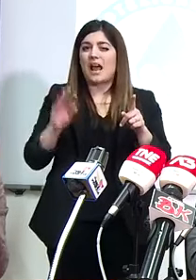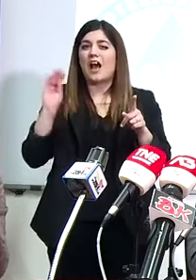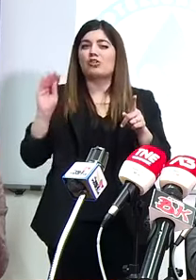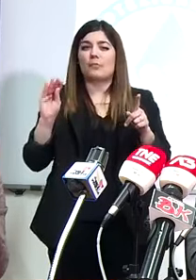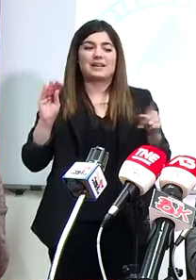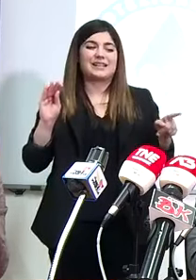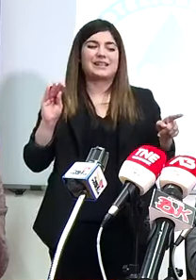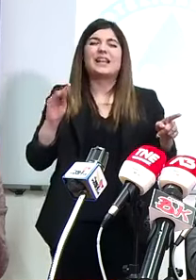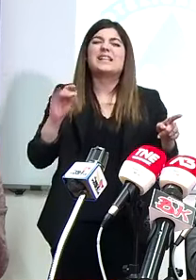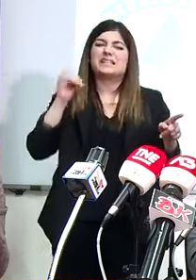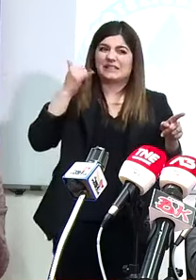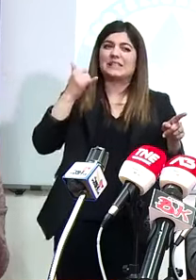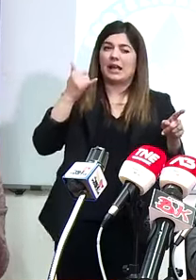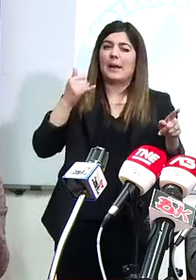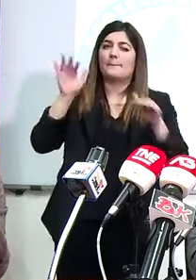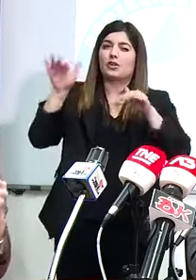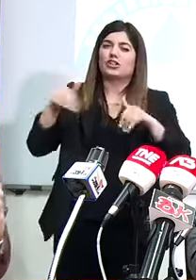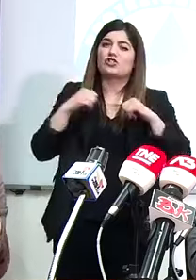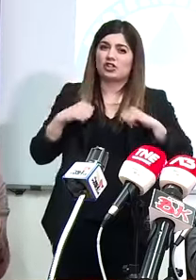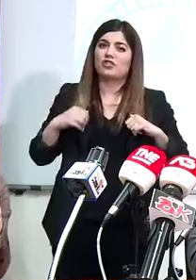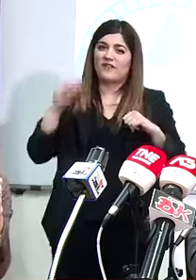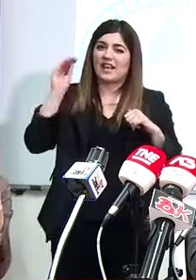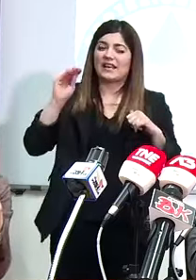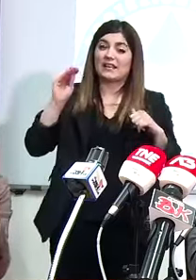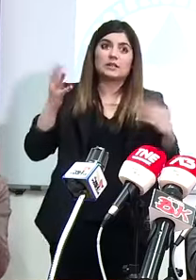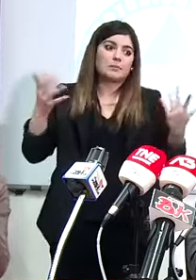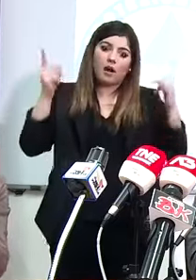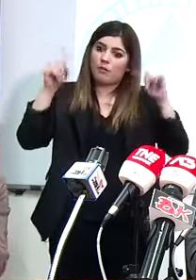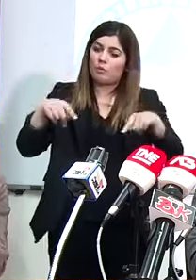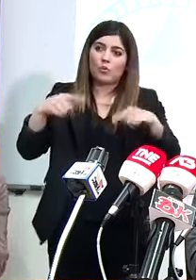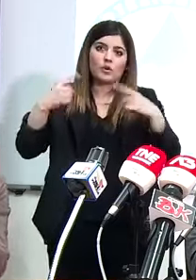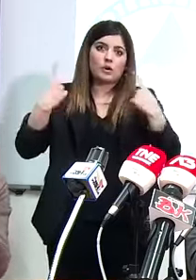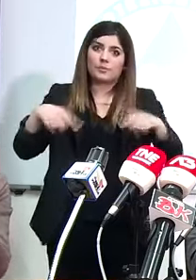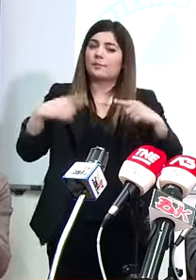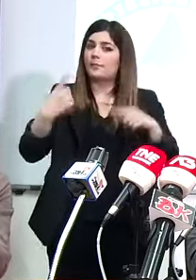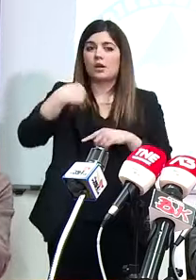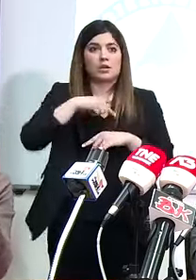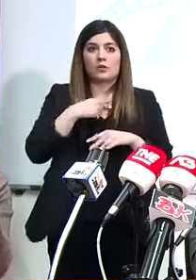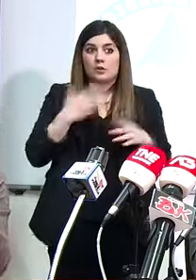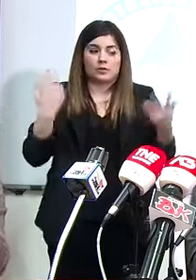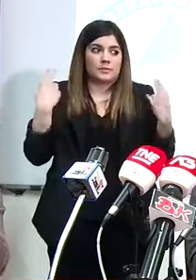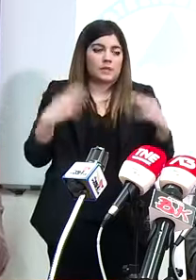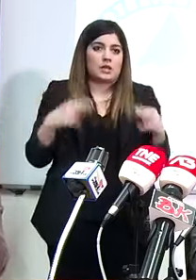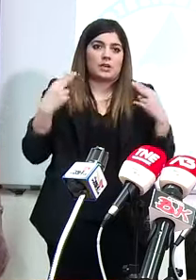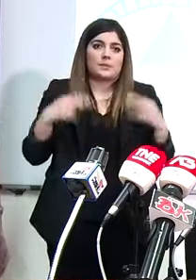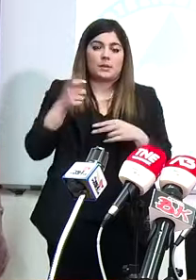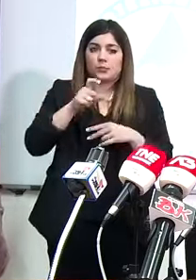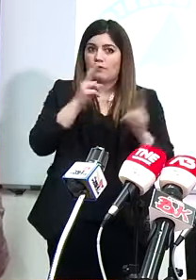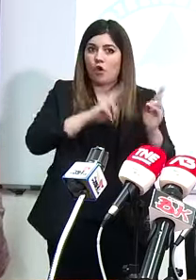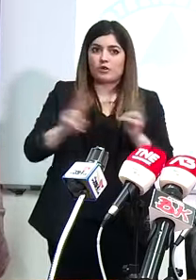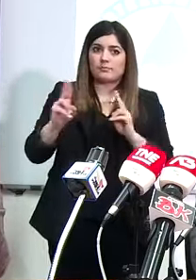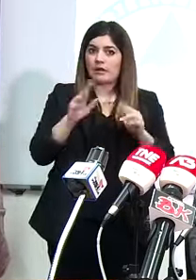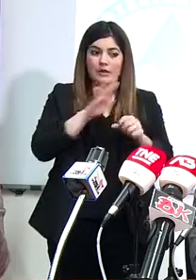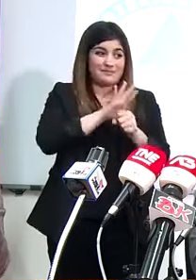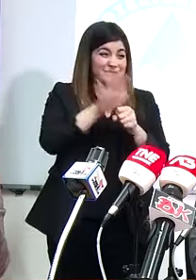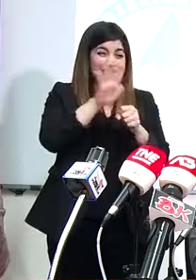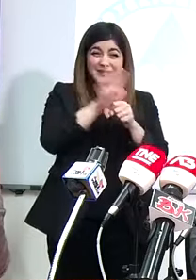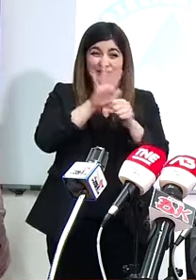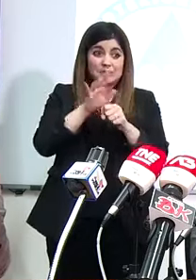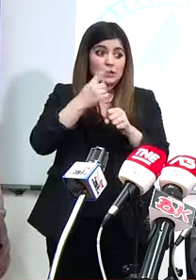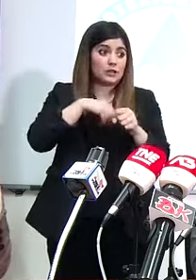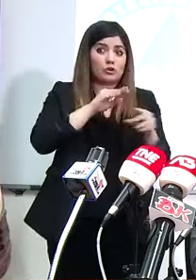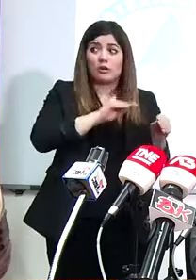alla protezione civile e anche lì non si è riusciti perché vi ricordate avevamo gli ospedali strapieni cioè come potevamo distogliere dalle nostre